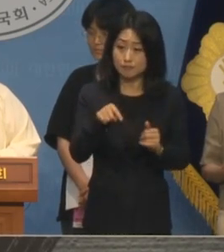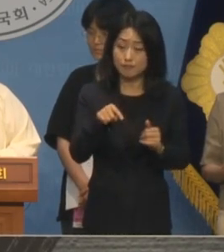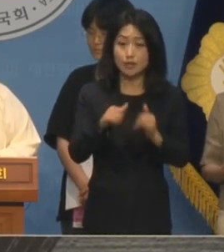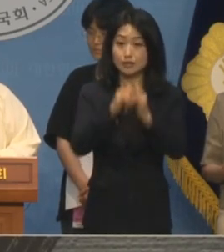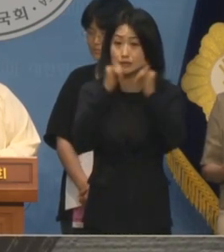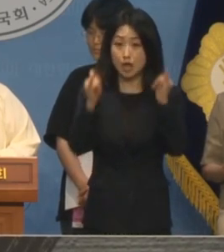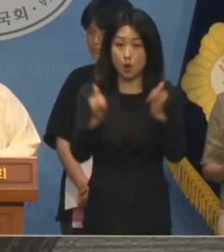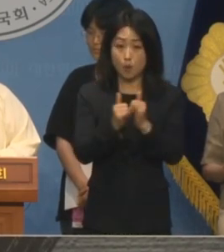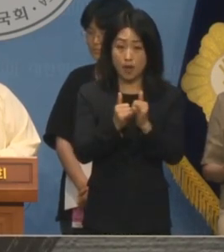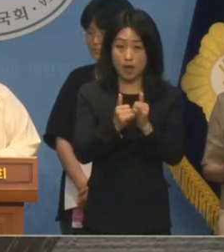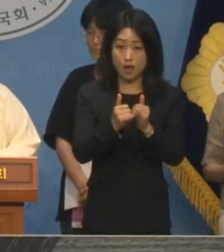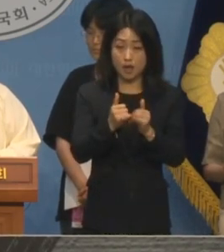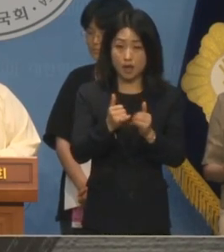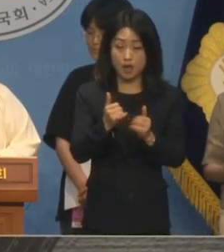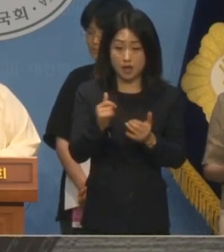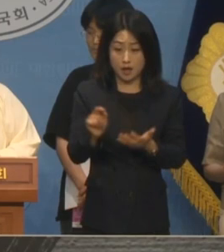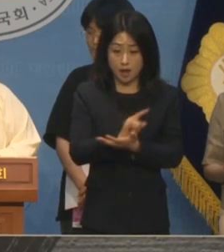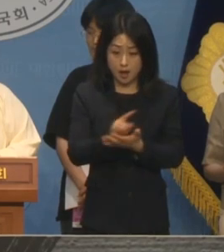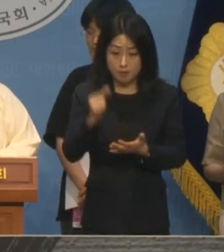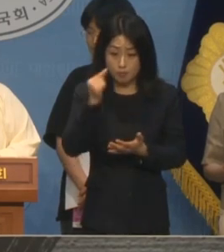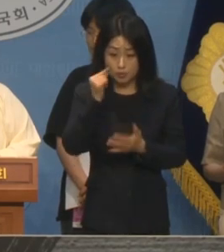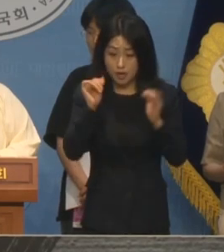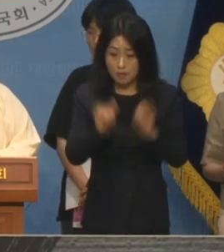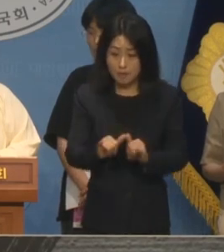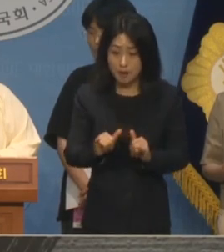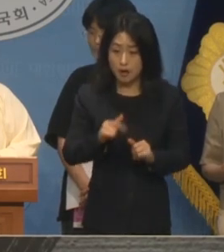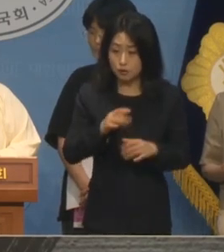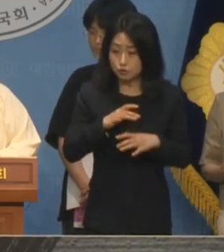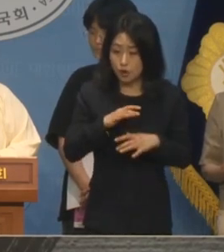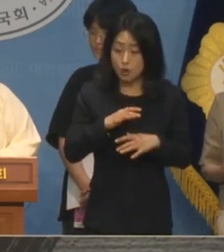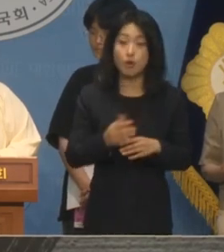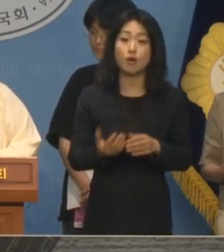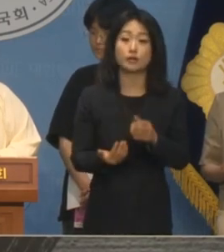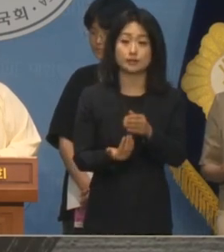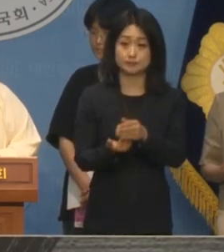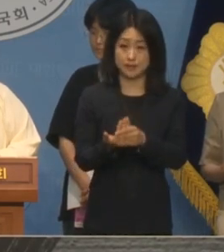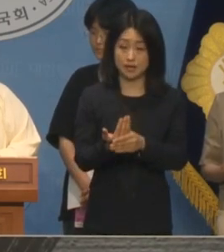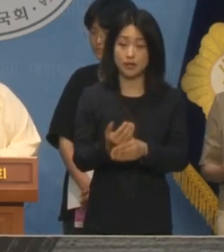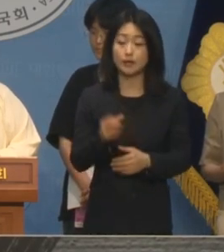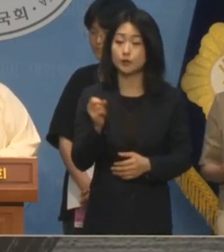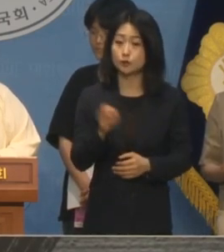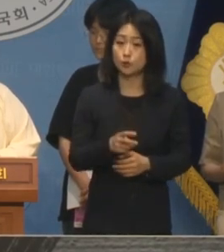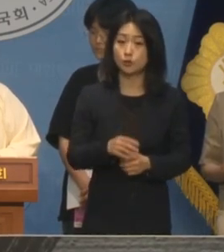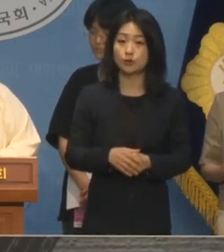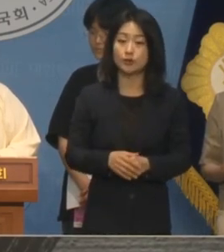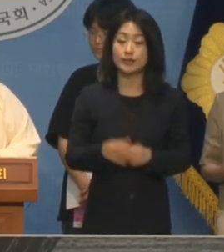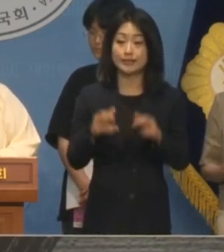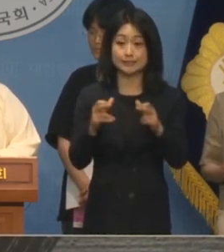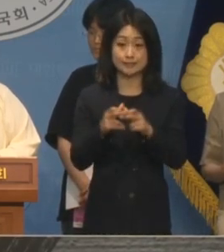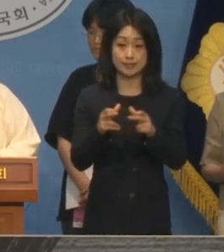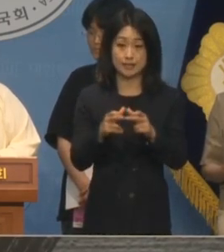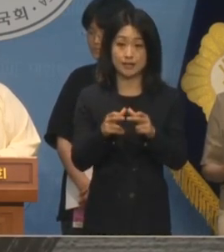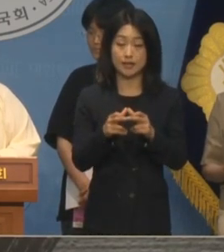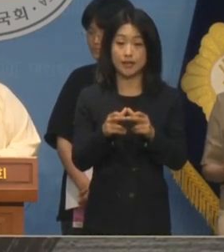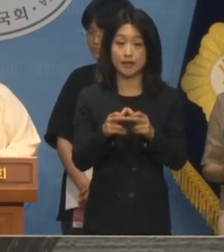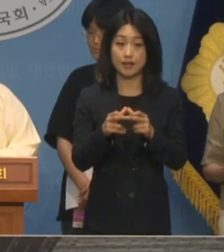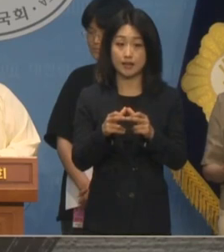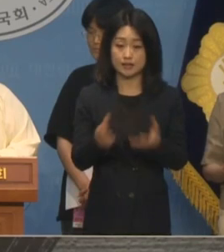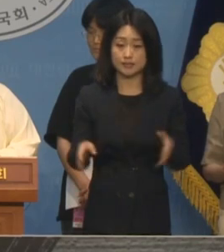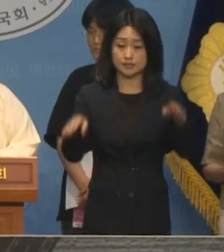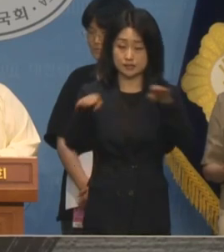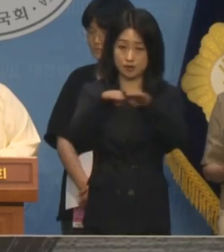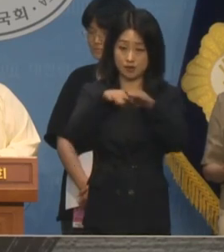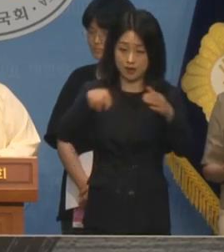못 나오게 되는 세상이 될까봐 너무 두렵습니다. 그리고 탈시설에서 사는